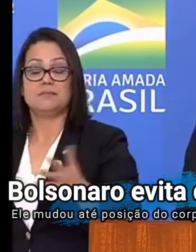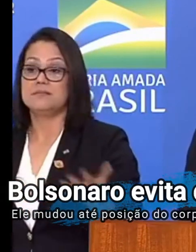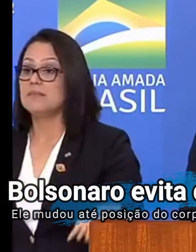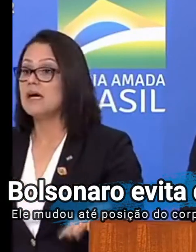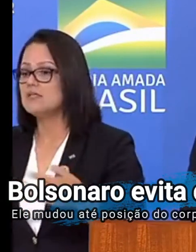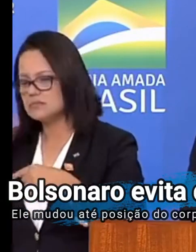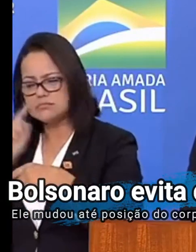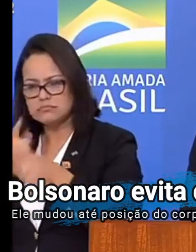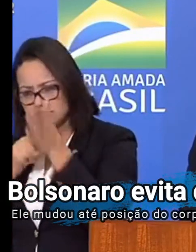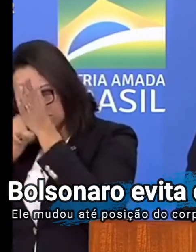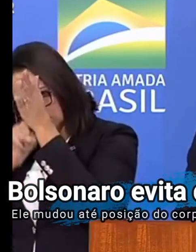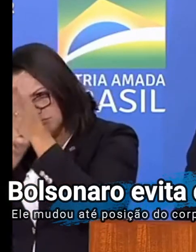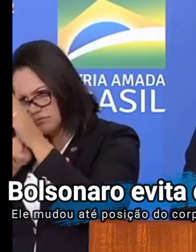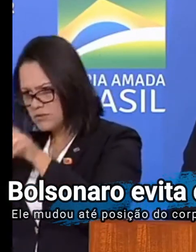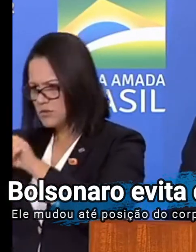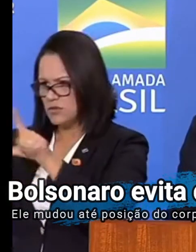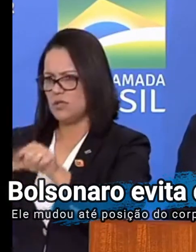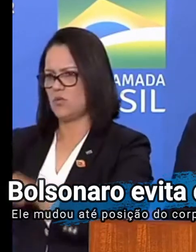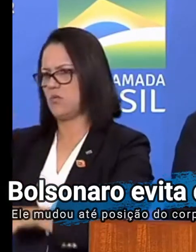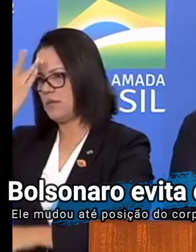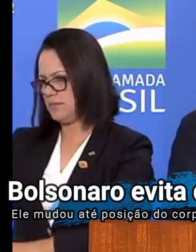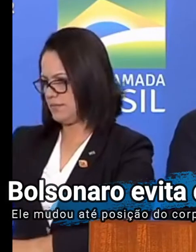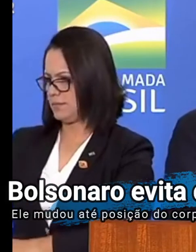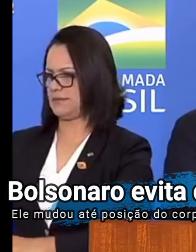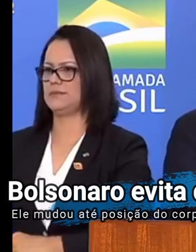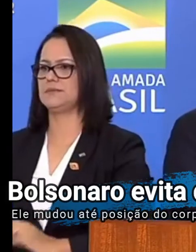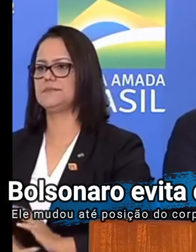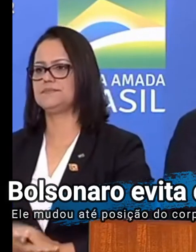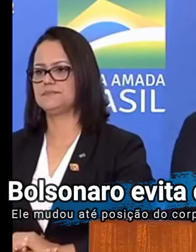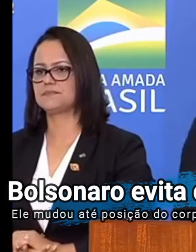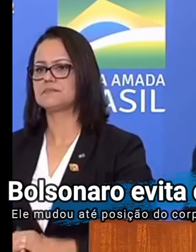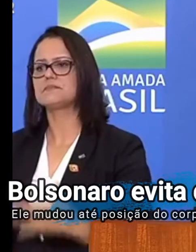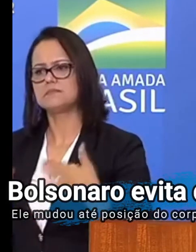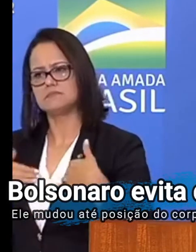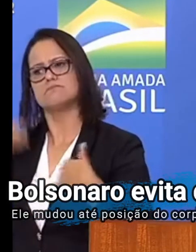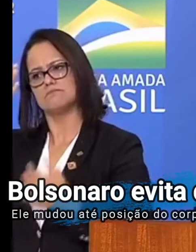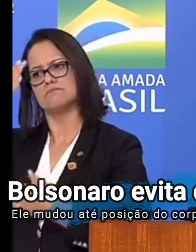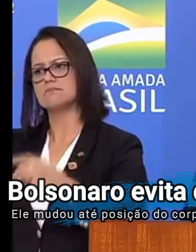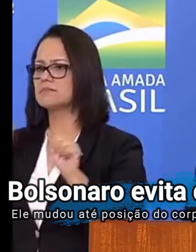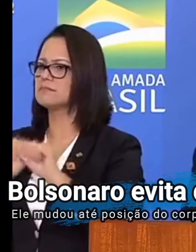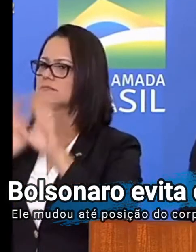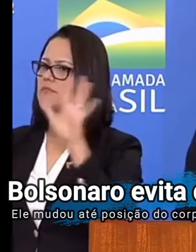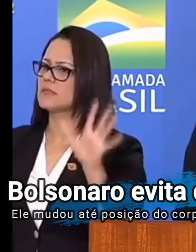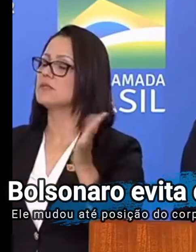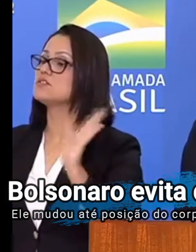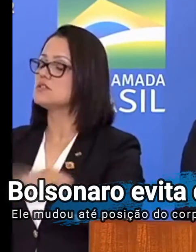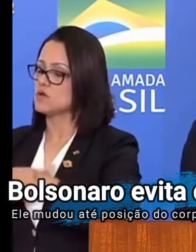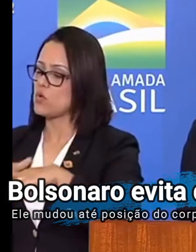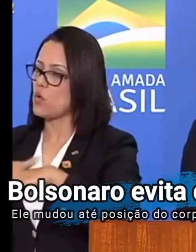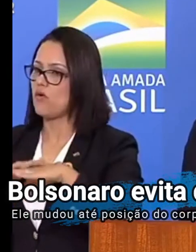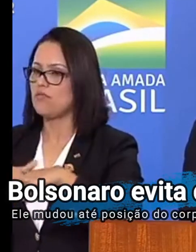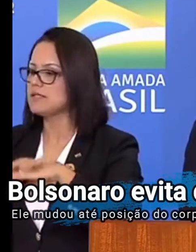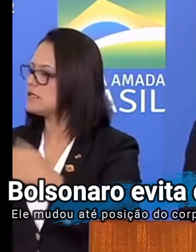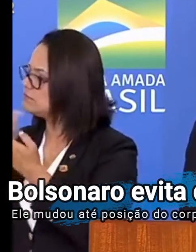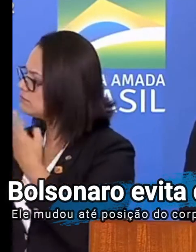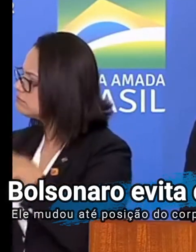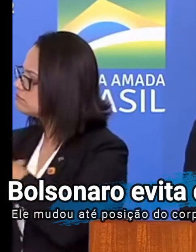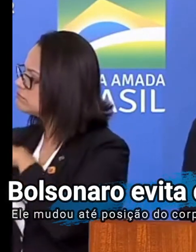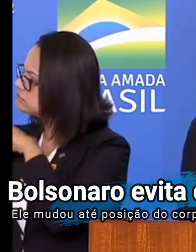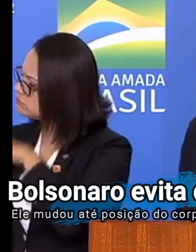perder uma pessoa que o entendo como conversado algumas vezes com ela